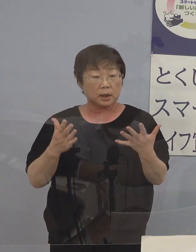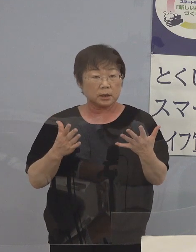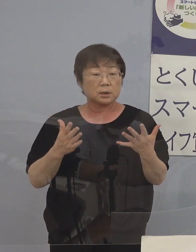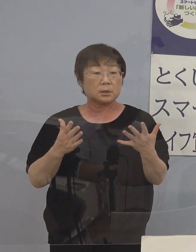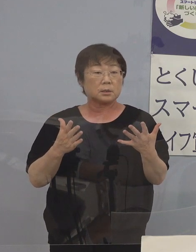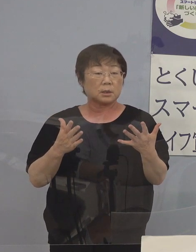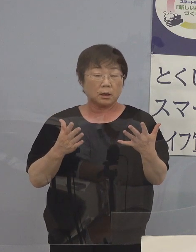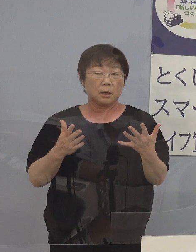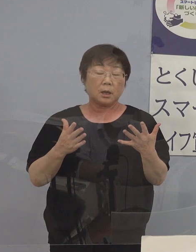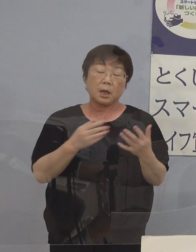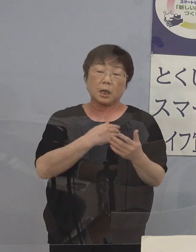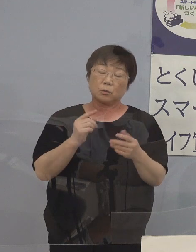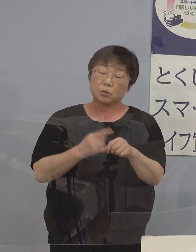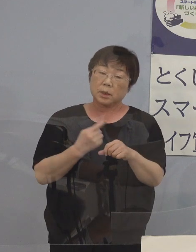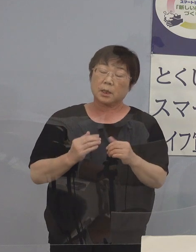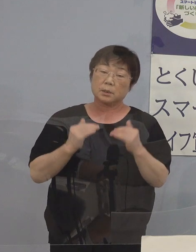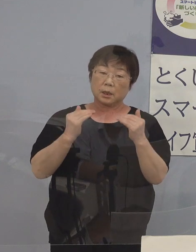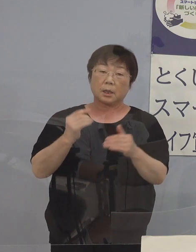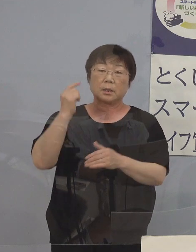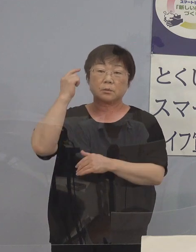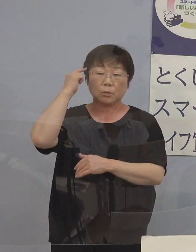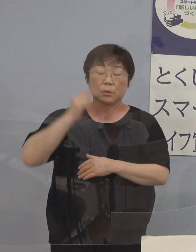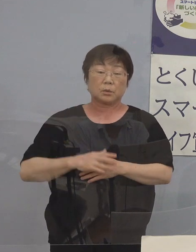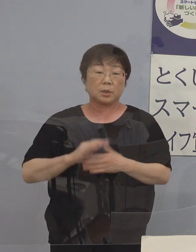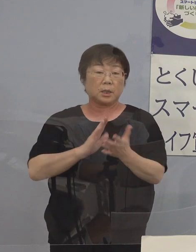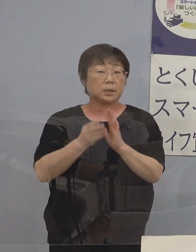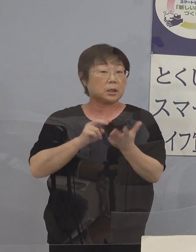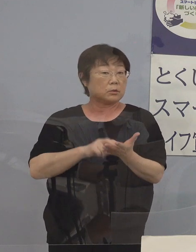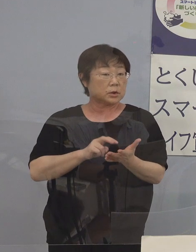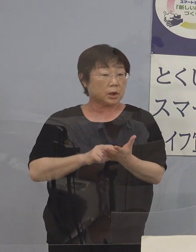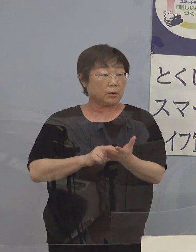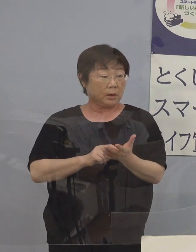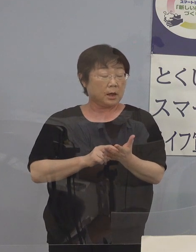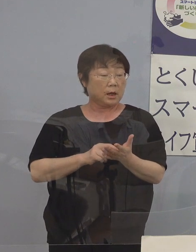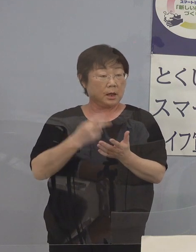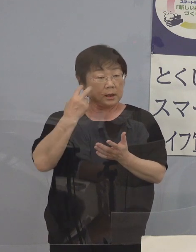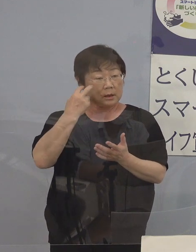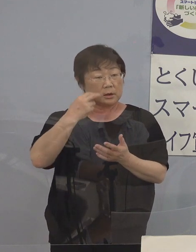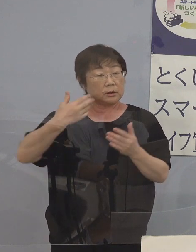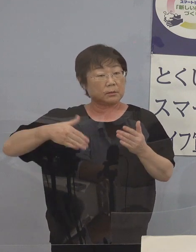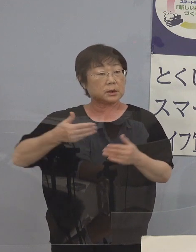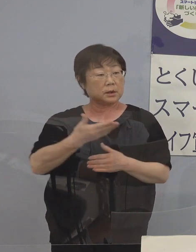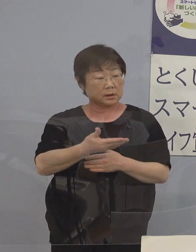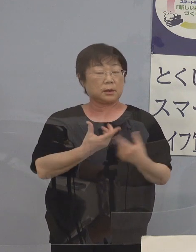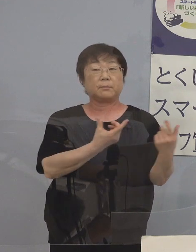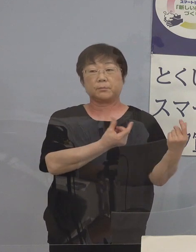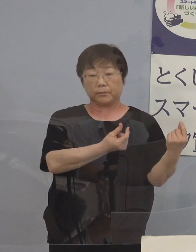ったということの方が可能性が高いと思います。 県としては、まあ、確認してないということです か。そうです。